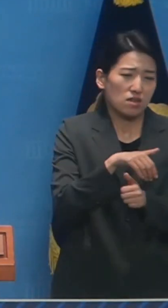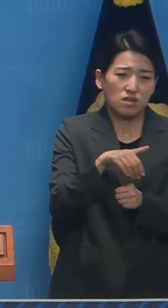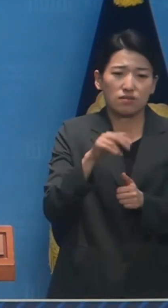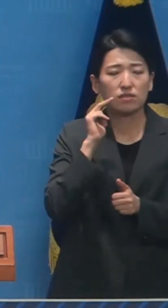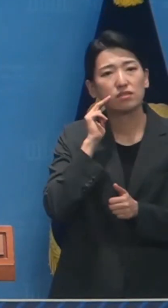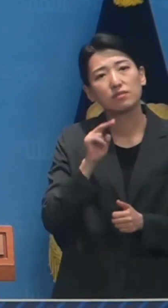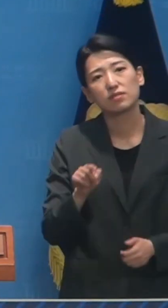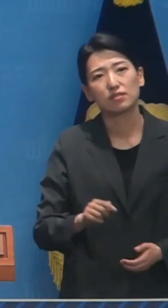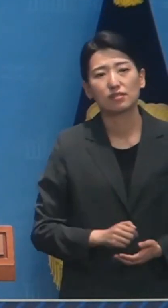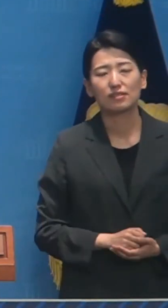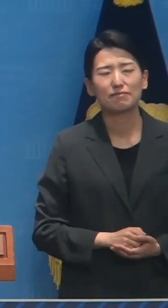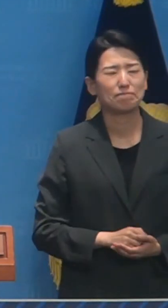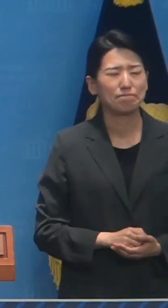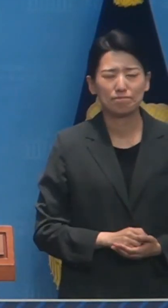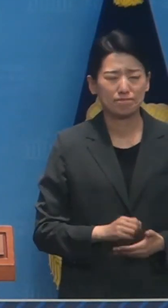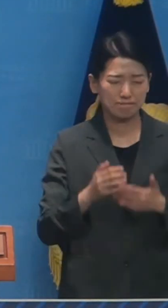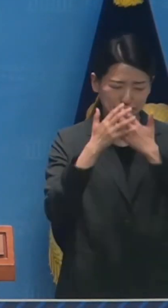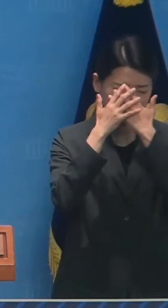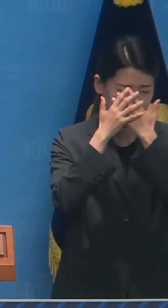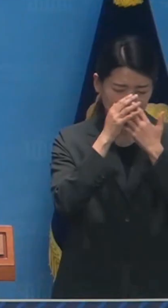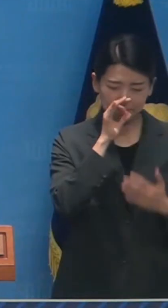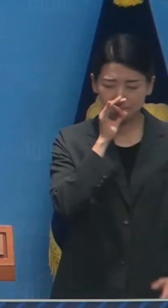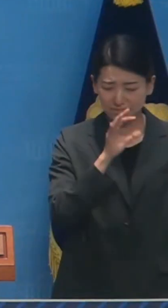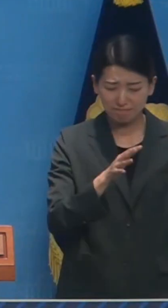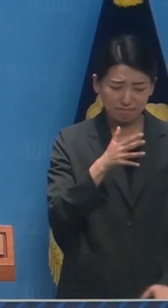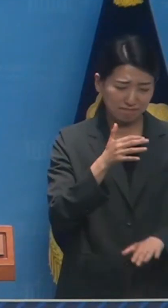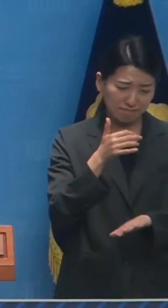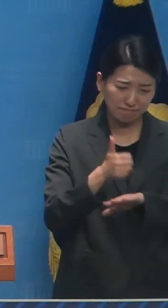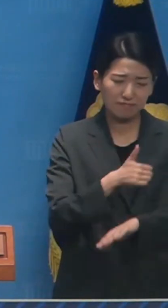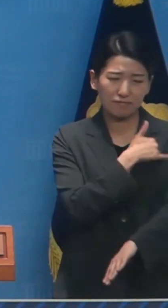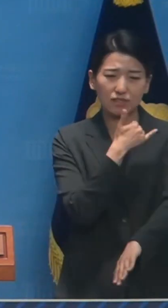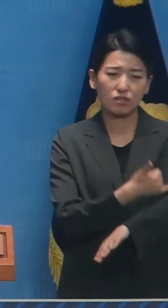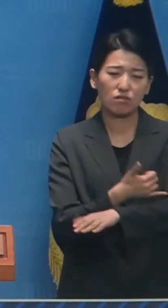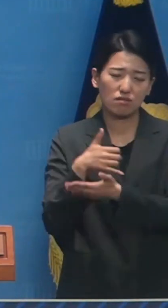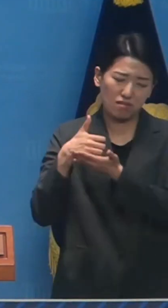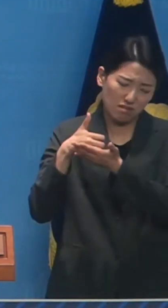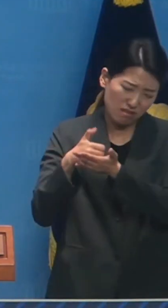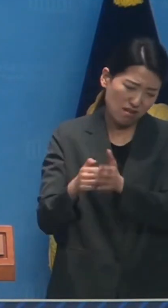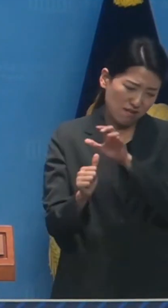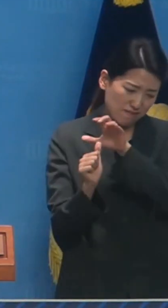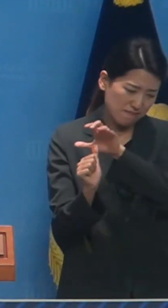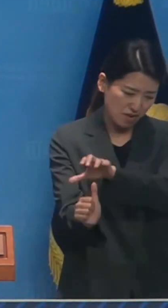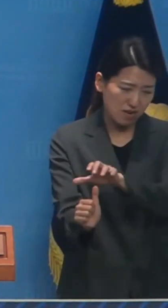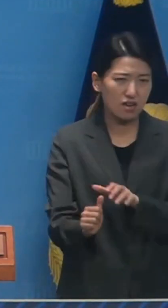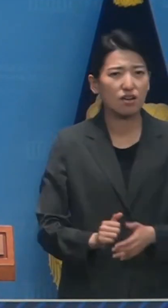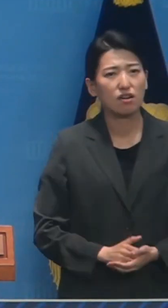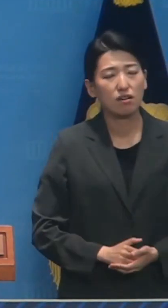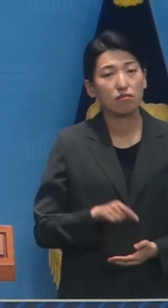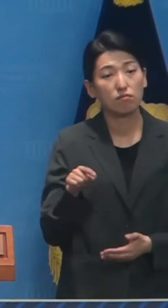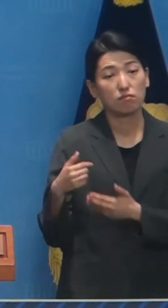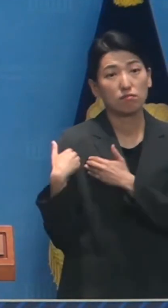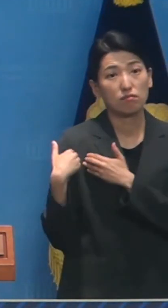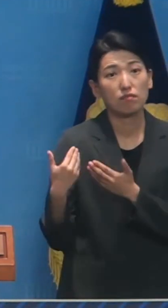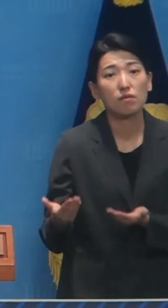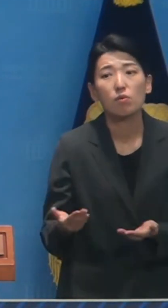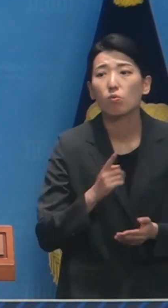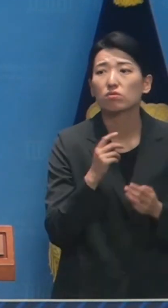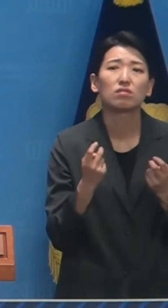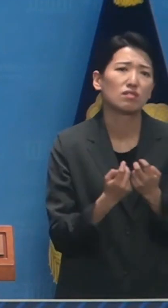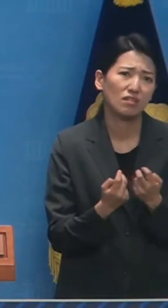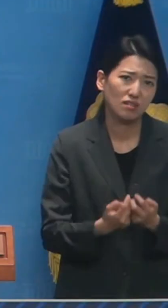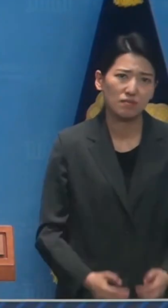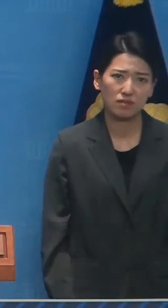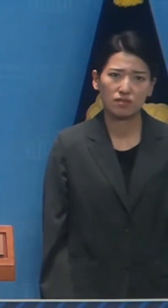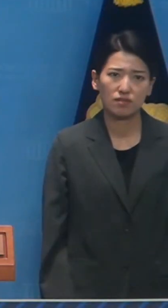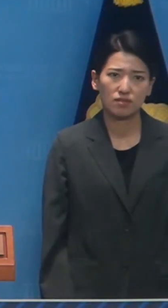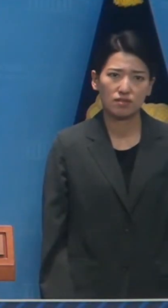가히 상상을 초월하는 또 다른 인권 탄압과 위헌적 상황을 방치하면 어떤 재앙이